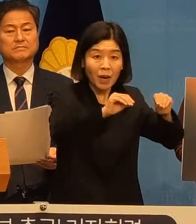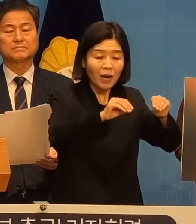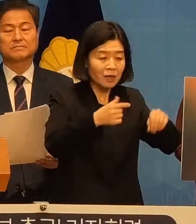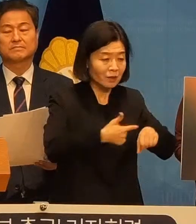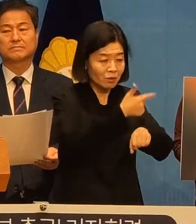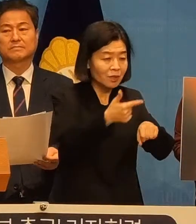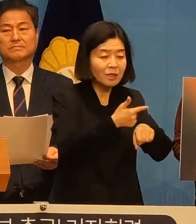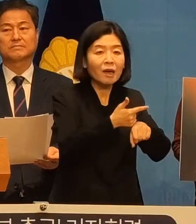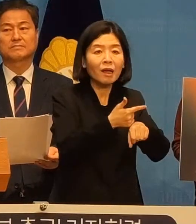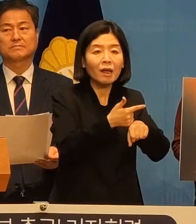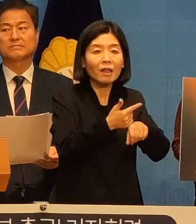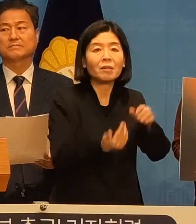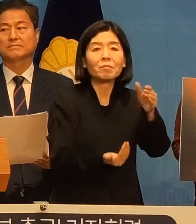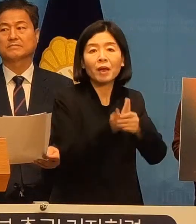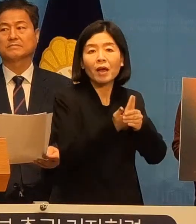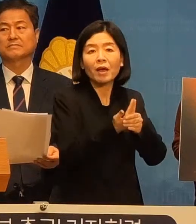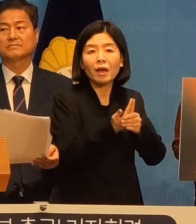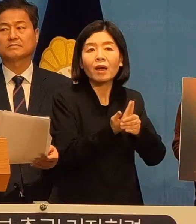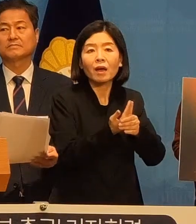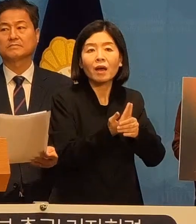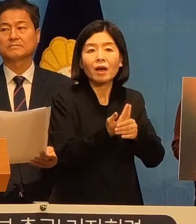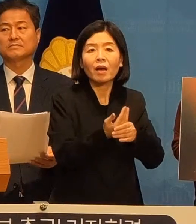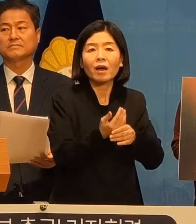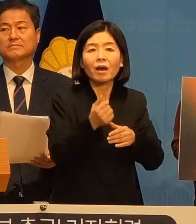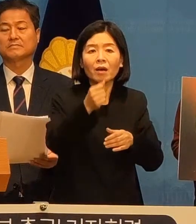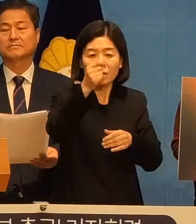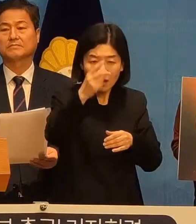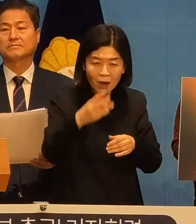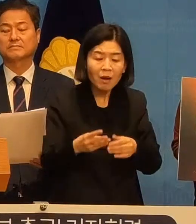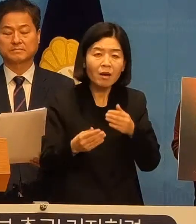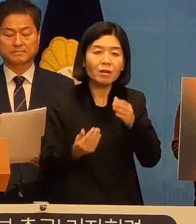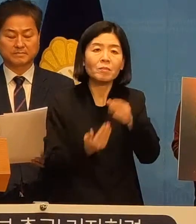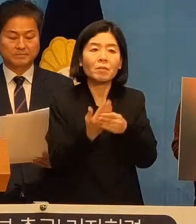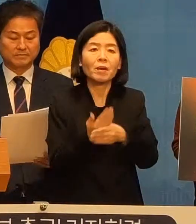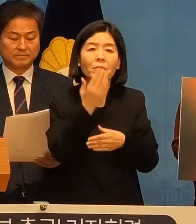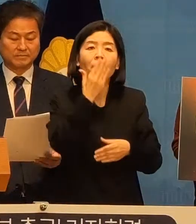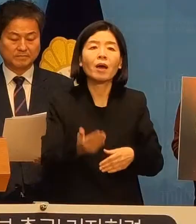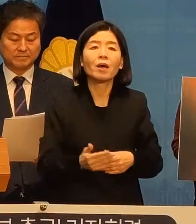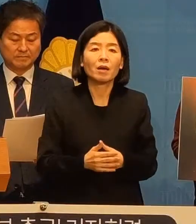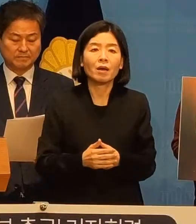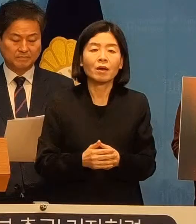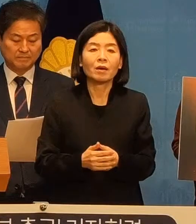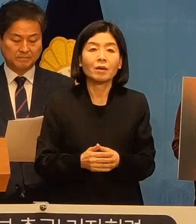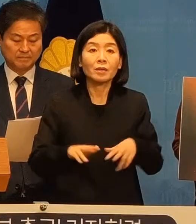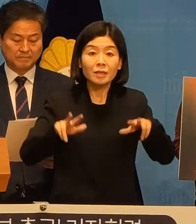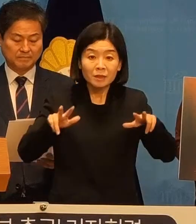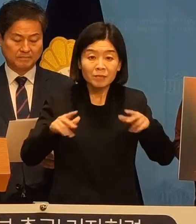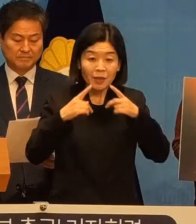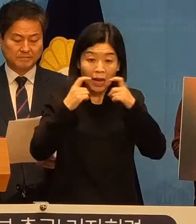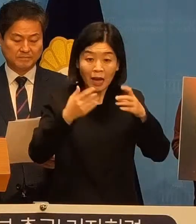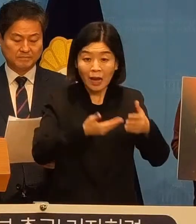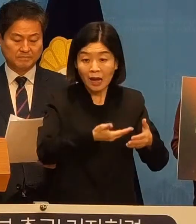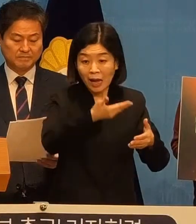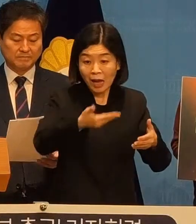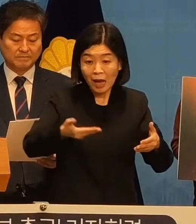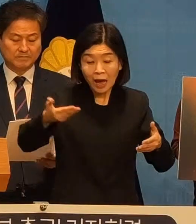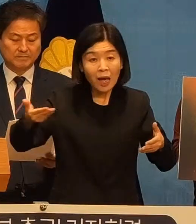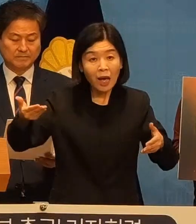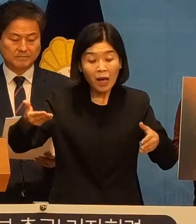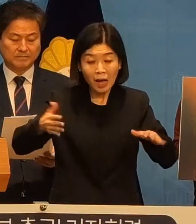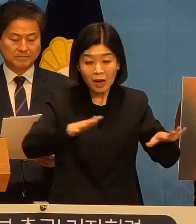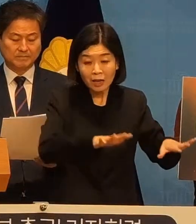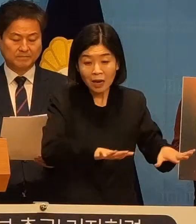사건들이 비일비재하게 일어나는 겁니다. 그러면 지금 한강의 구조를 바꿀 건가?